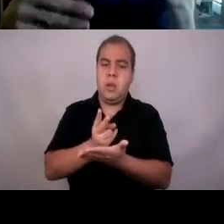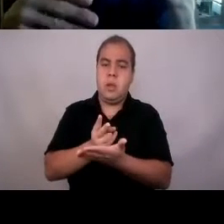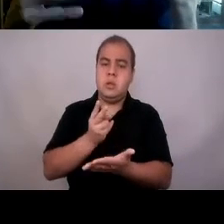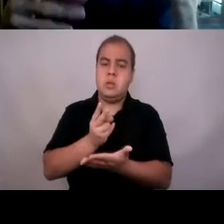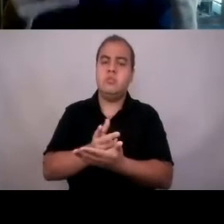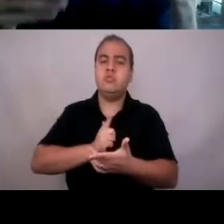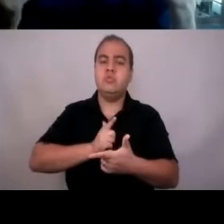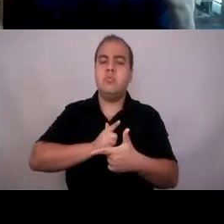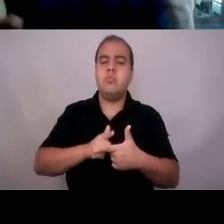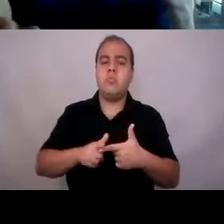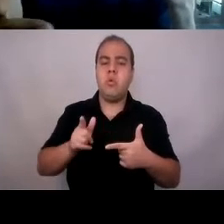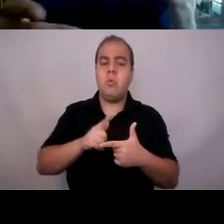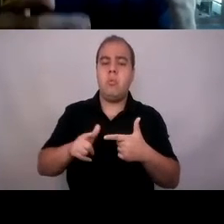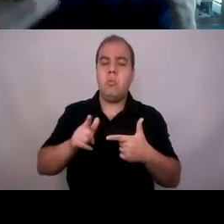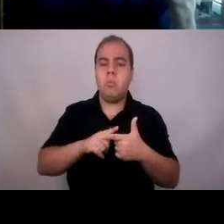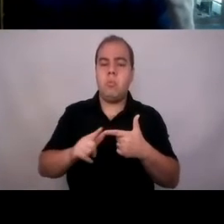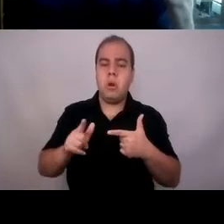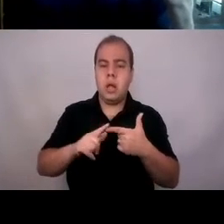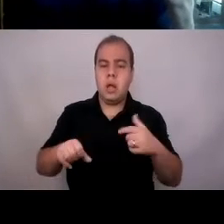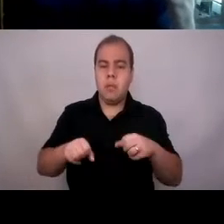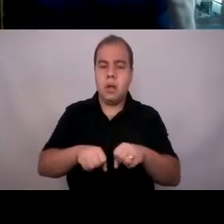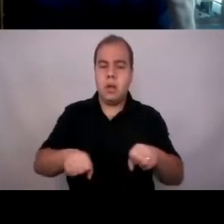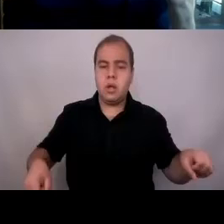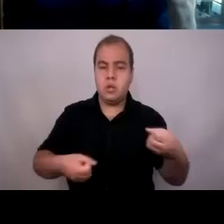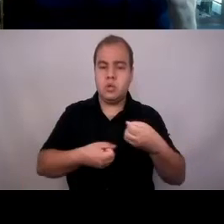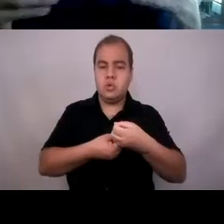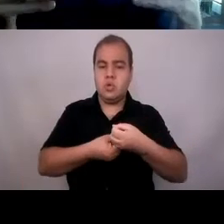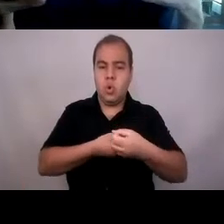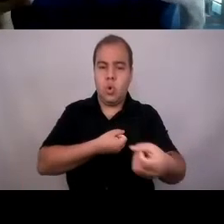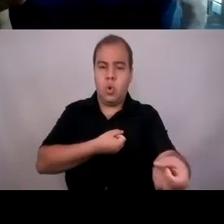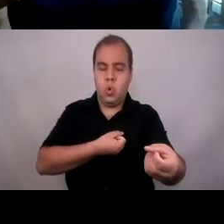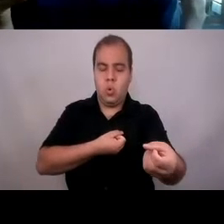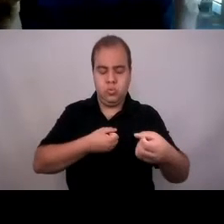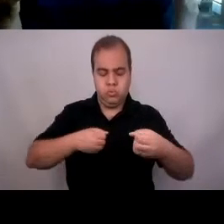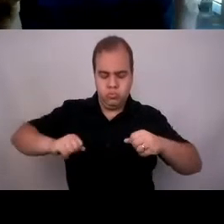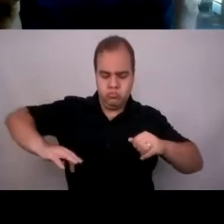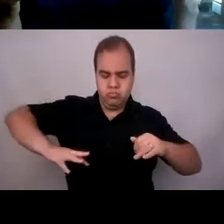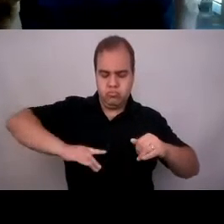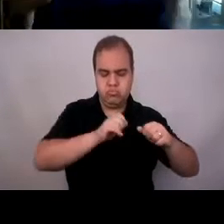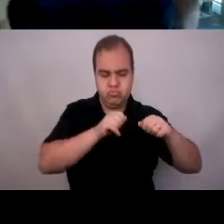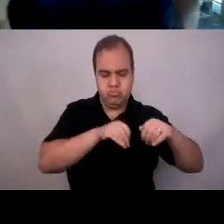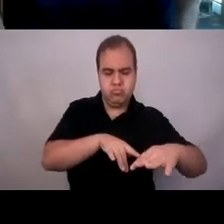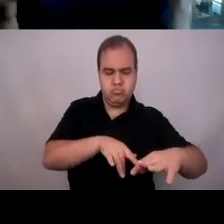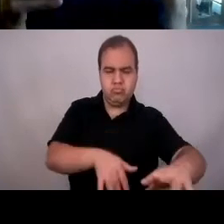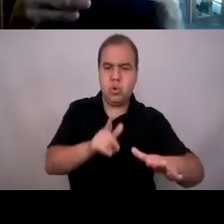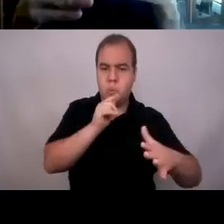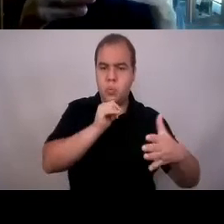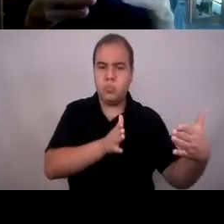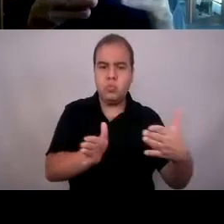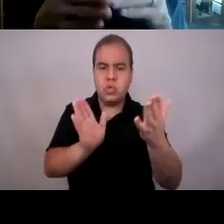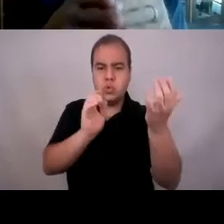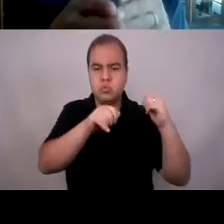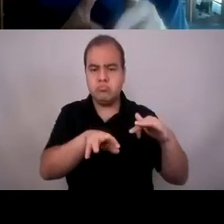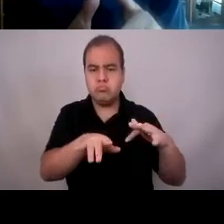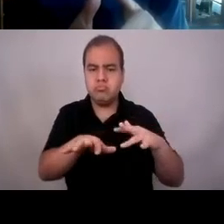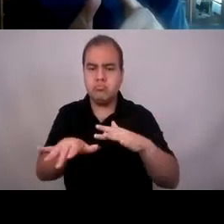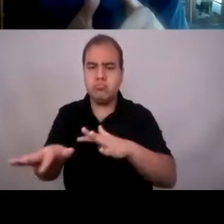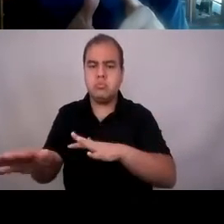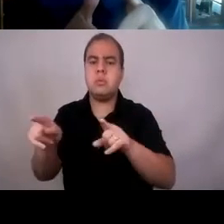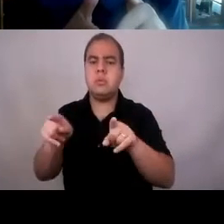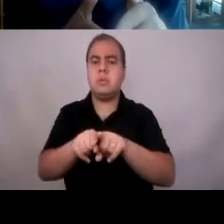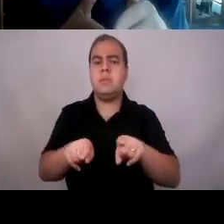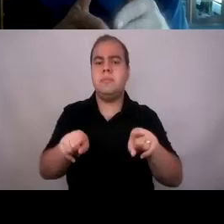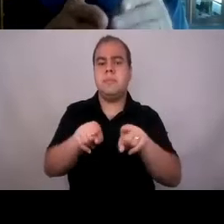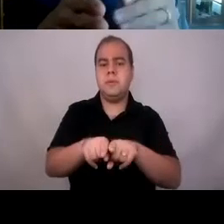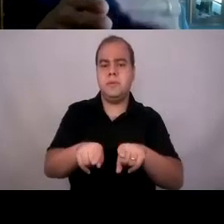de transbordamento do esgoto para dentro dos rios. Então, imagina, uma tubulação que recolhe água de chuva e esgoto que ia para a estação